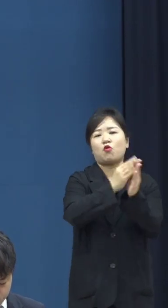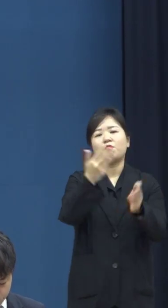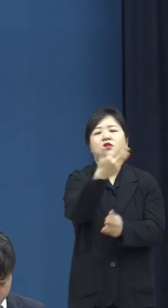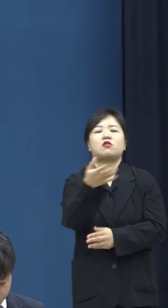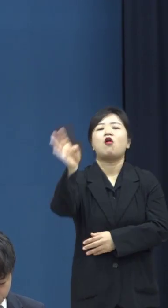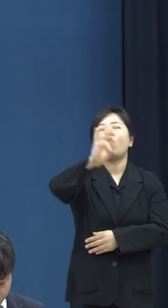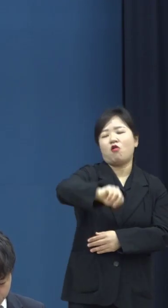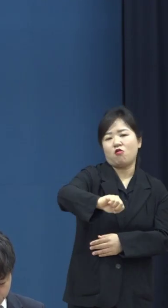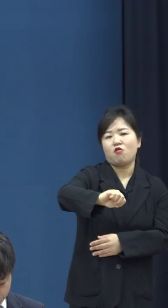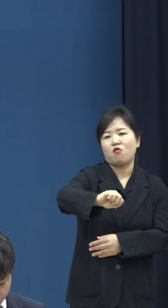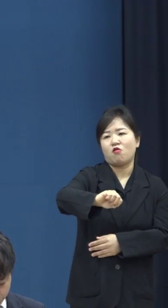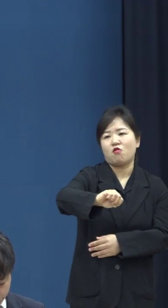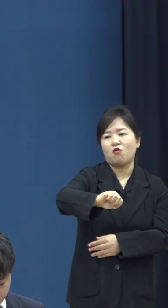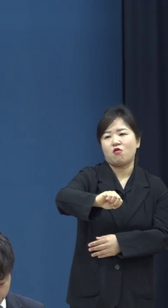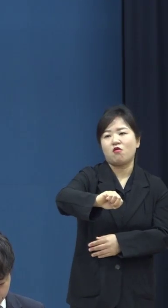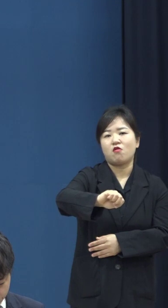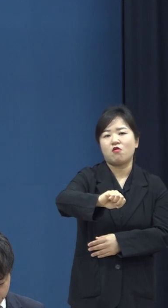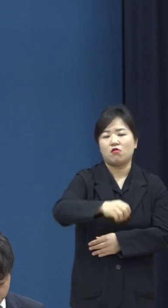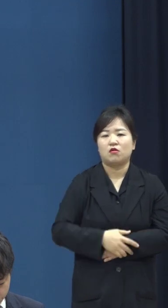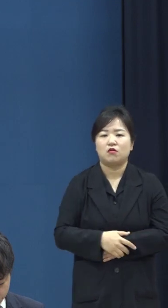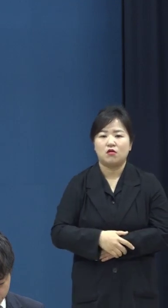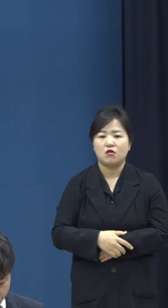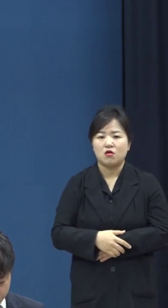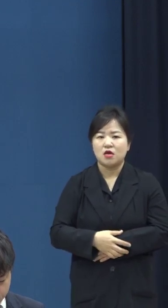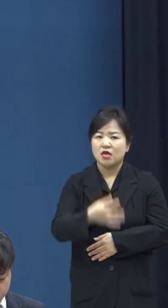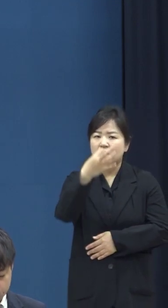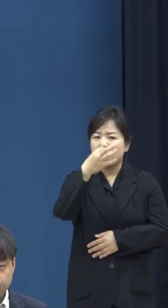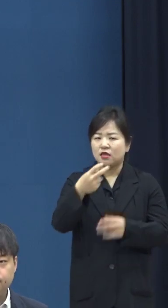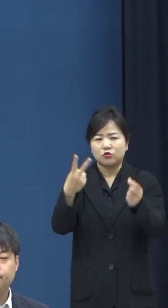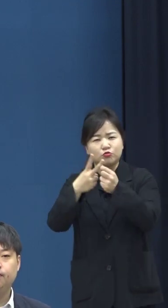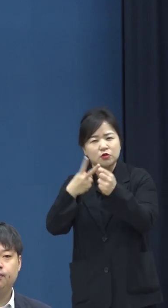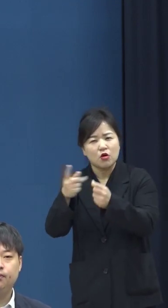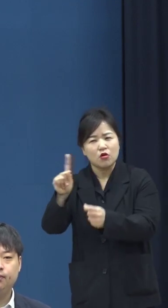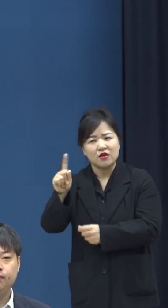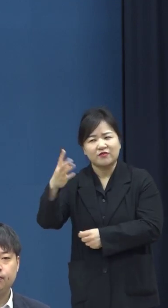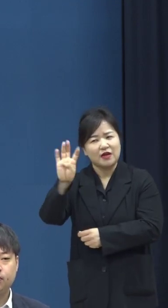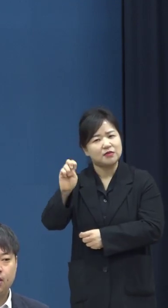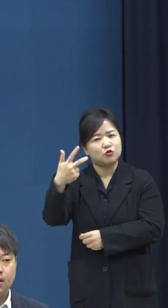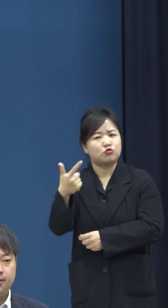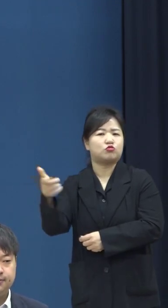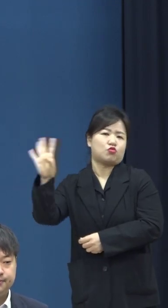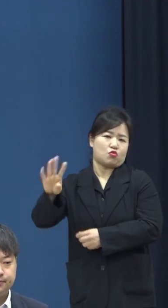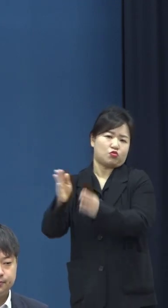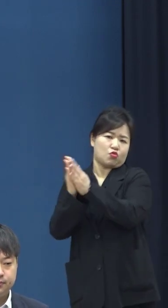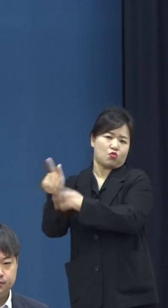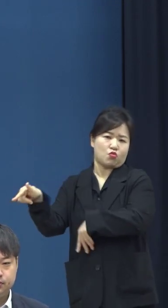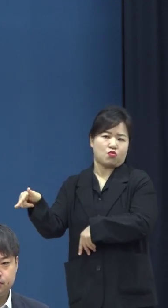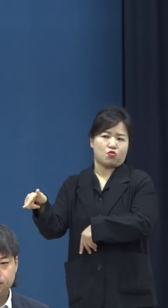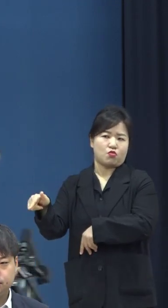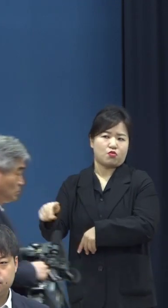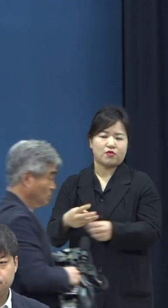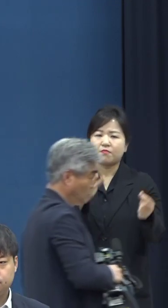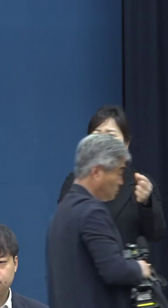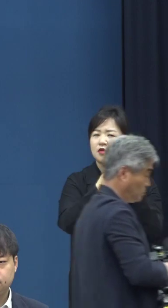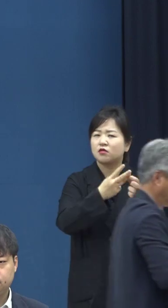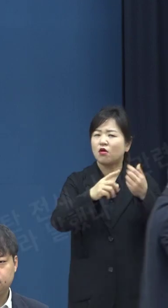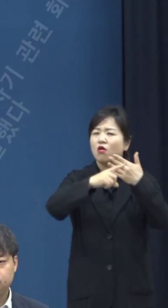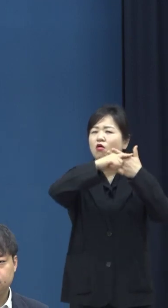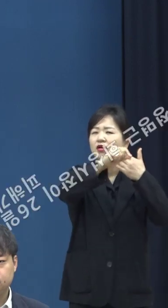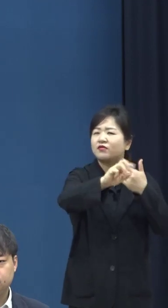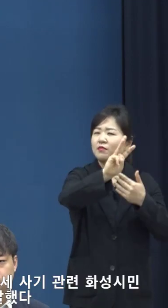8천억 원입니다. 지역 내 총 생산이. 2등인 시가 46조 원이에요. 3등이 저